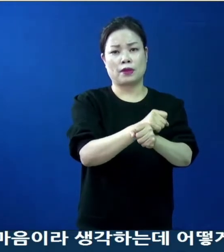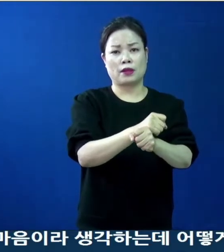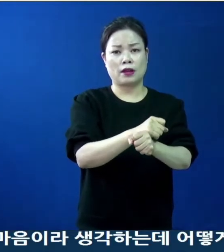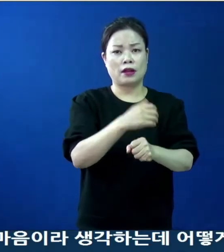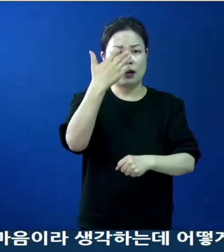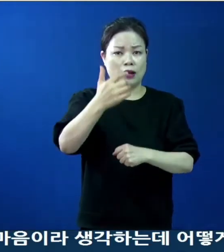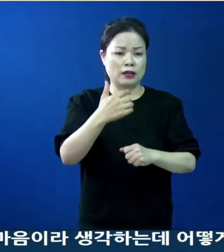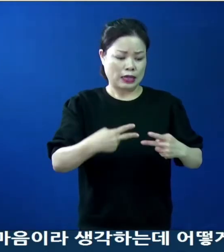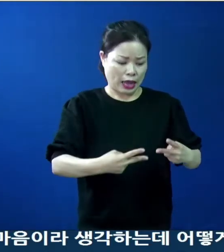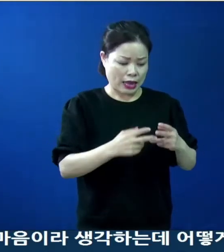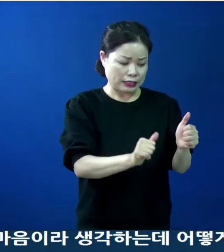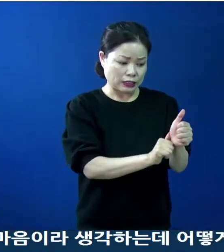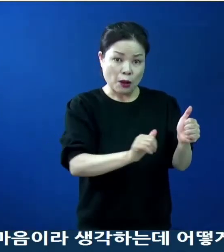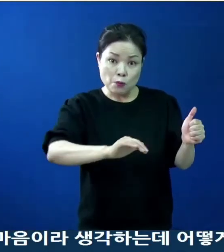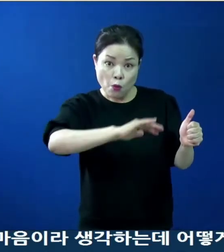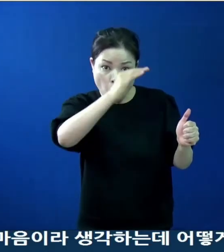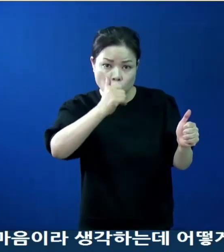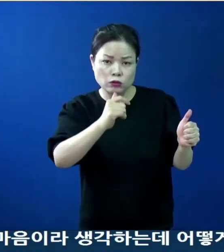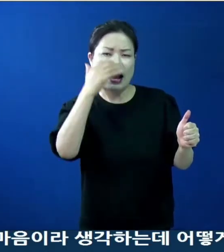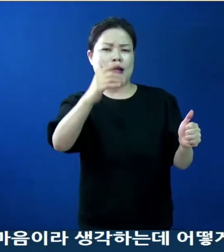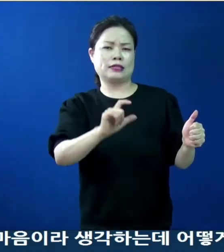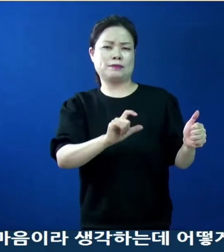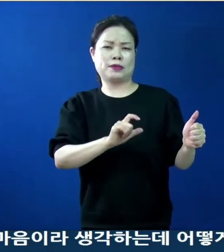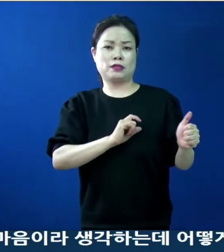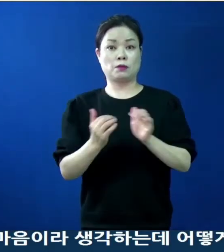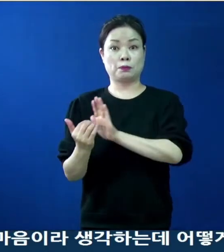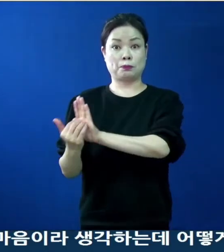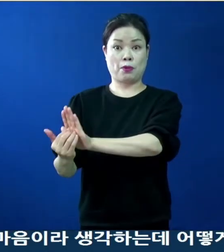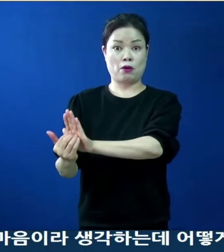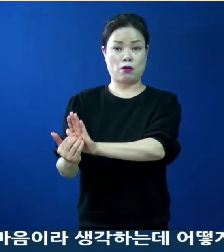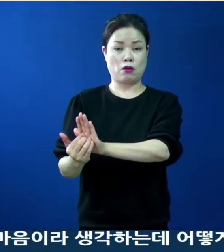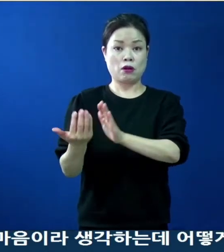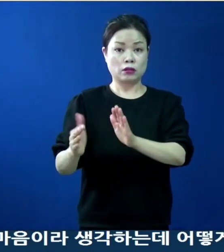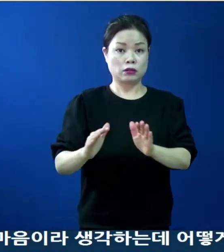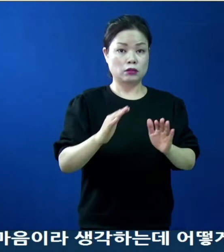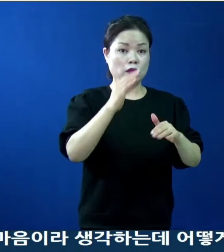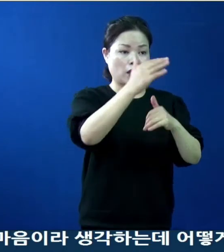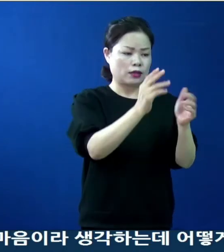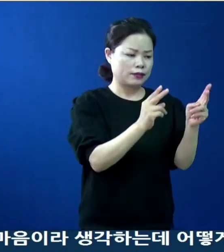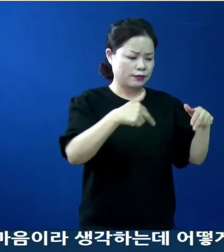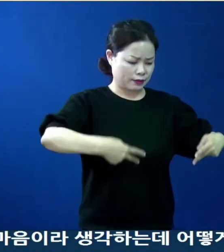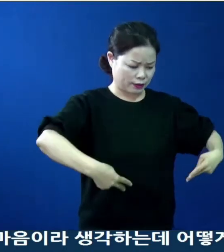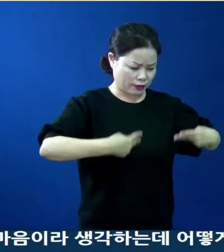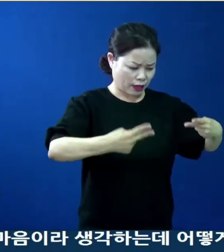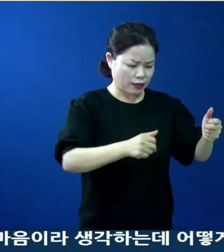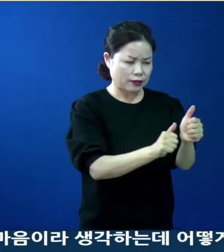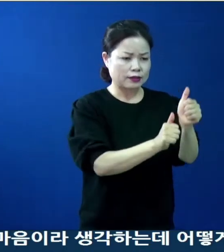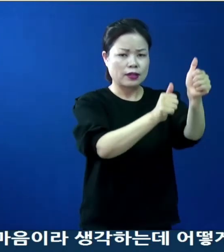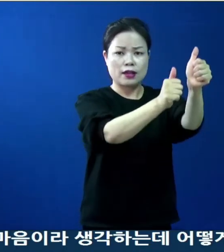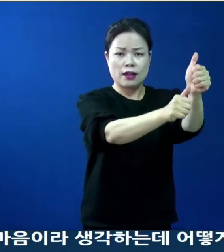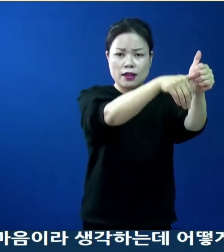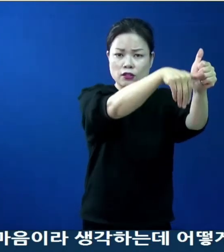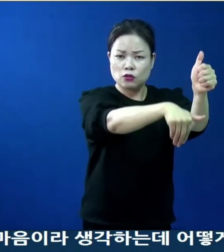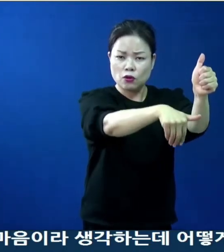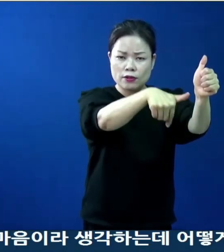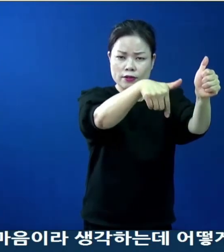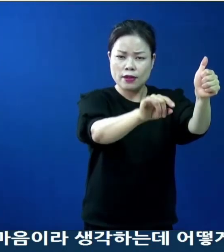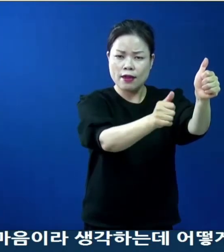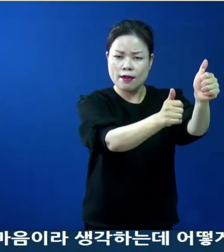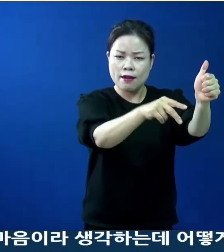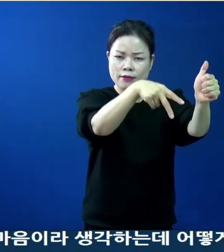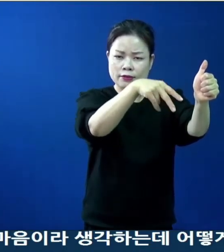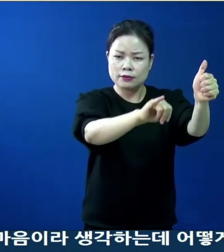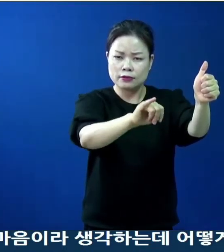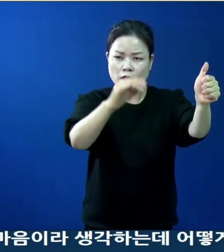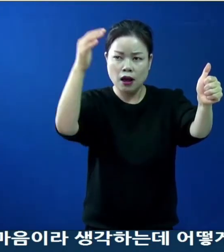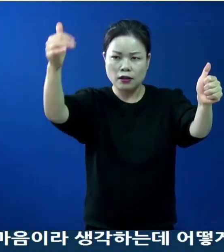이름으로 이 모든 것들을 거절했어요. 그런데 게하시는 하나님의 이름을 이용해서 자기 이 탐욕을